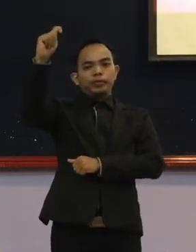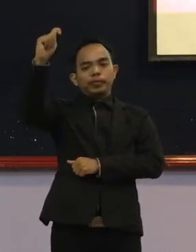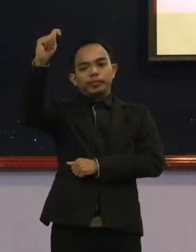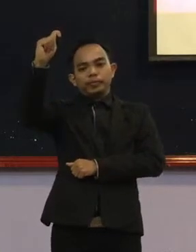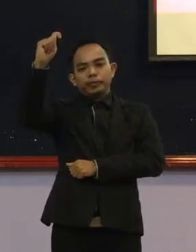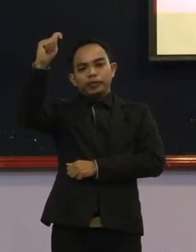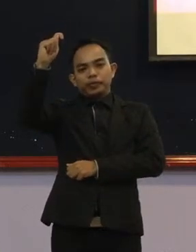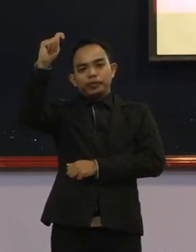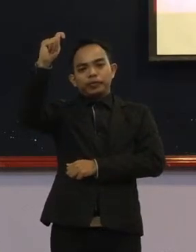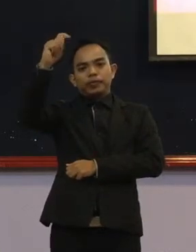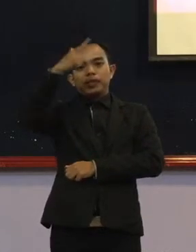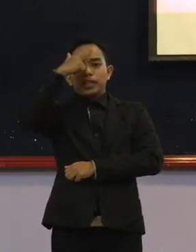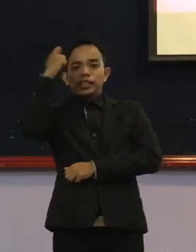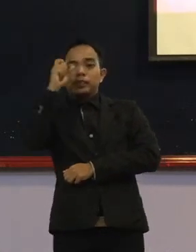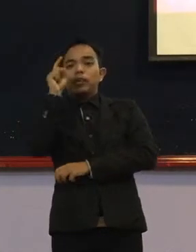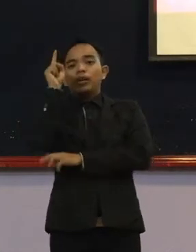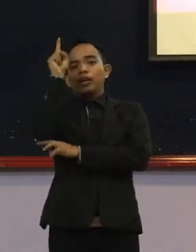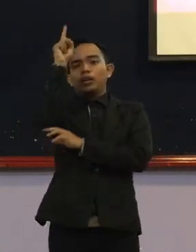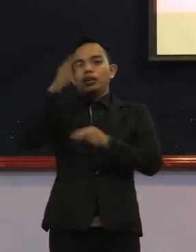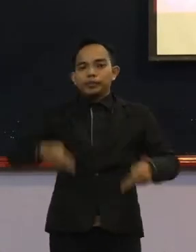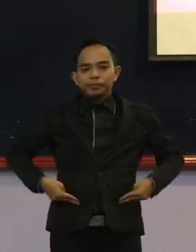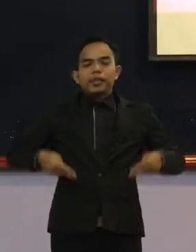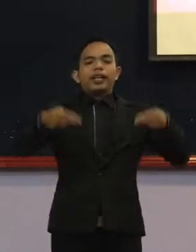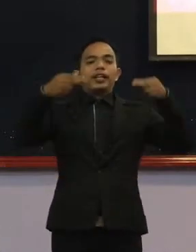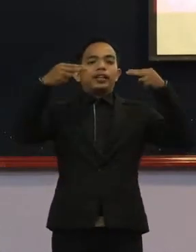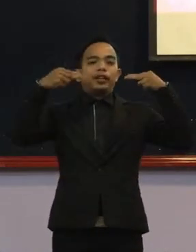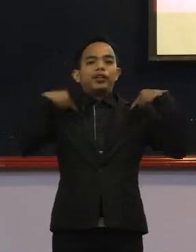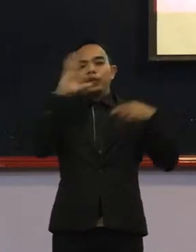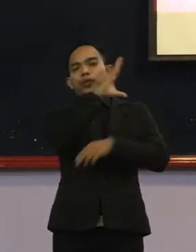فأقبره ثم إذا شاء